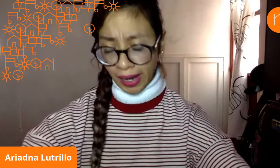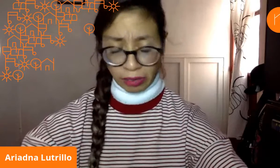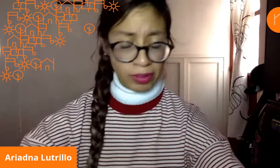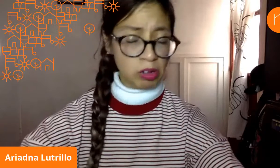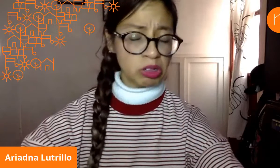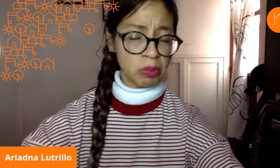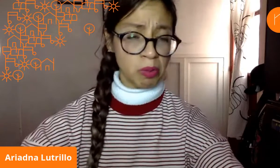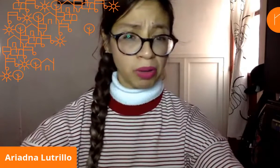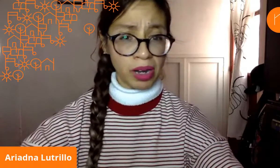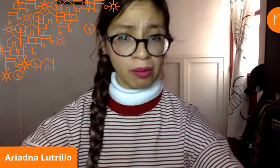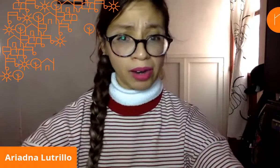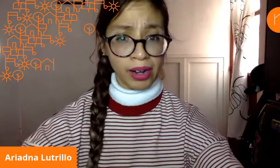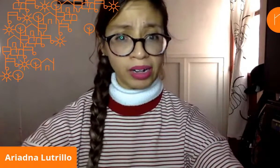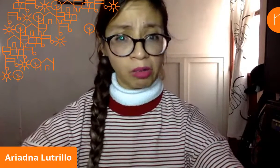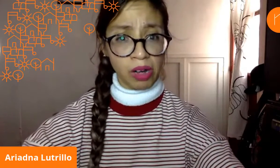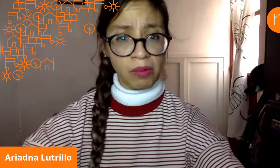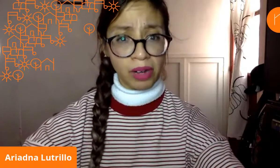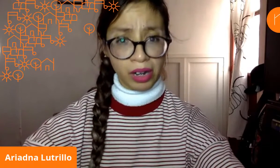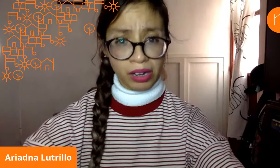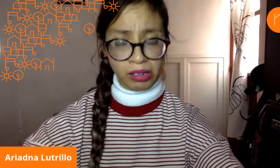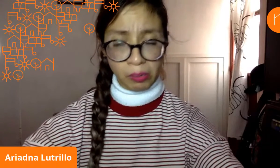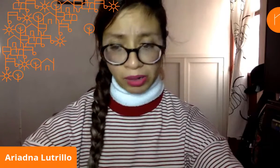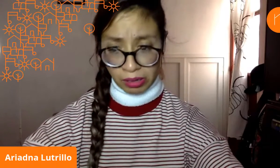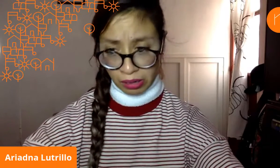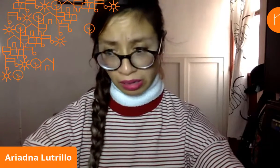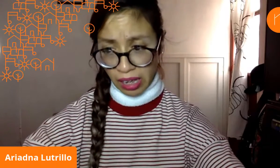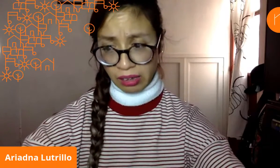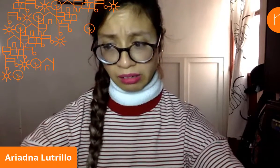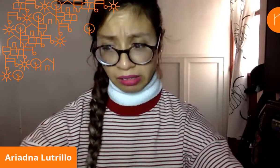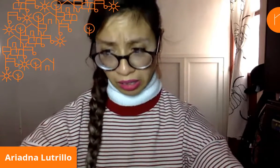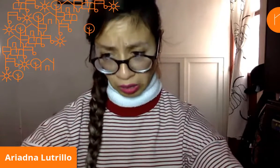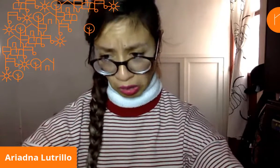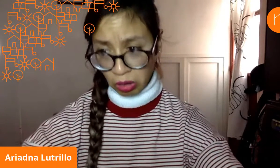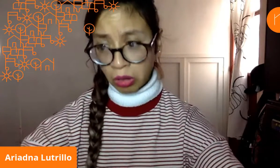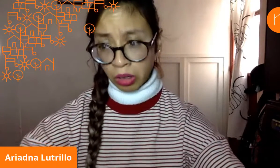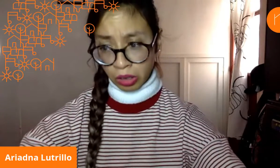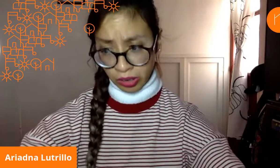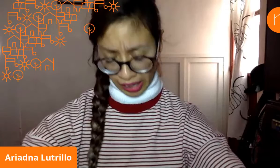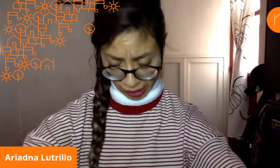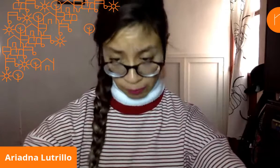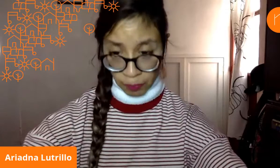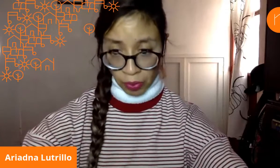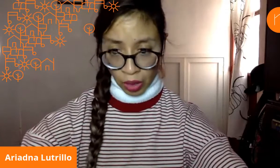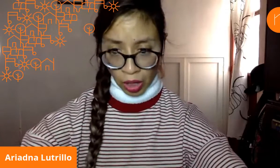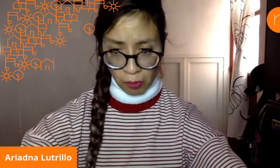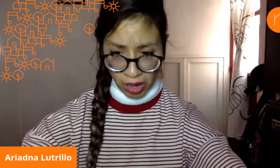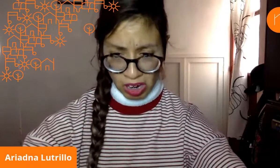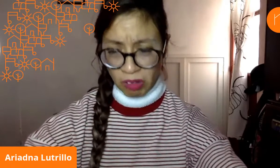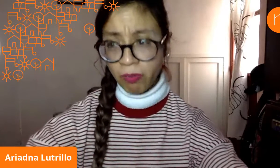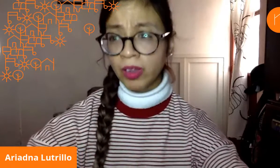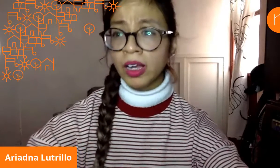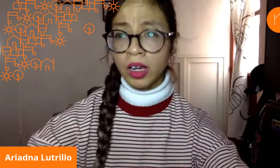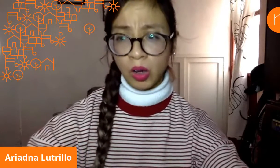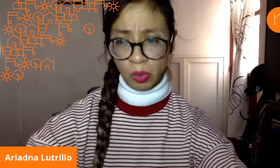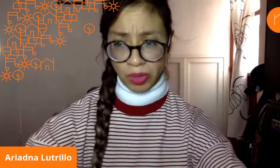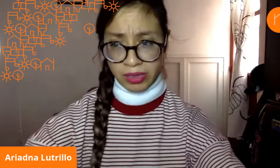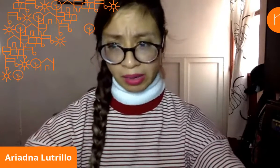las manos también pueden hablar de alguna manera, está presente en Distrito Tec. Y bueno,